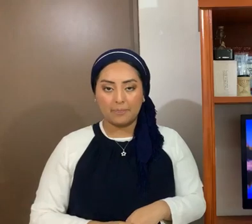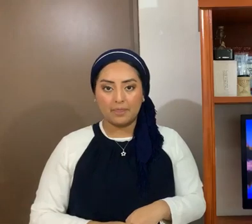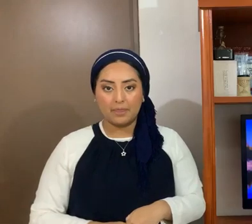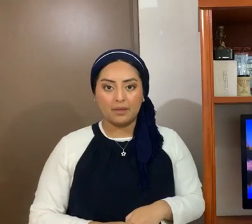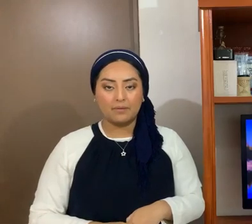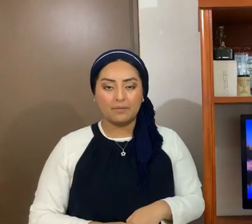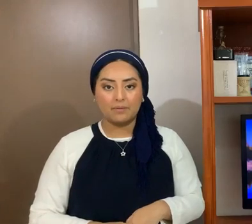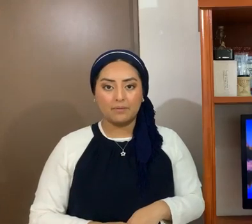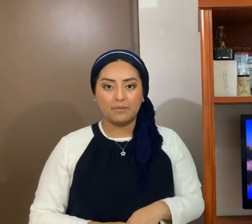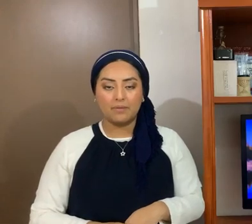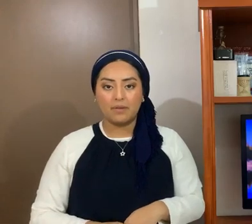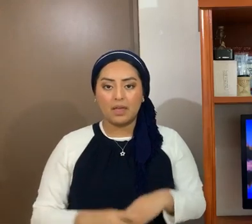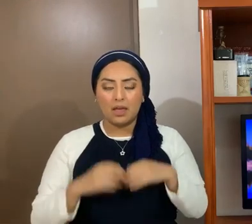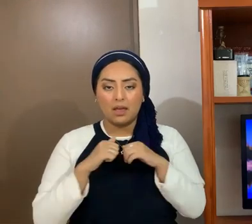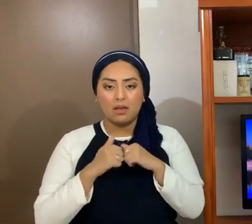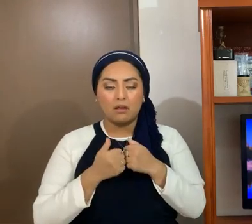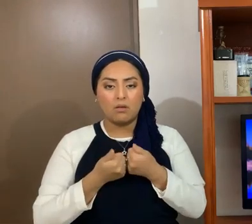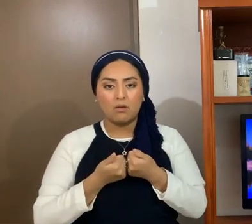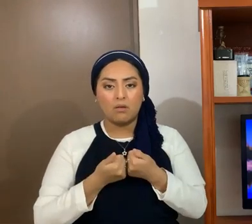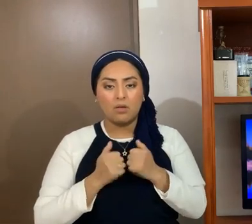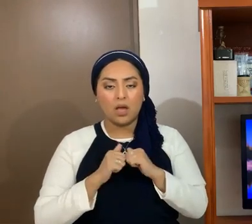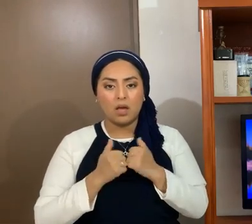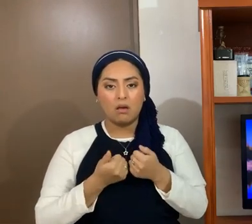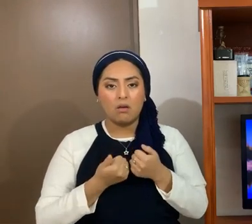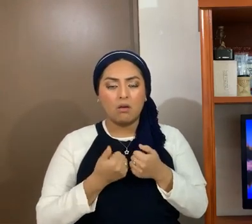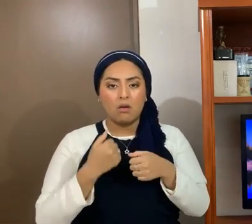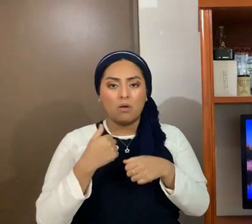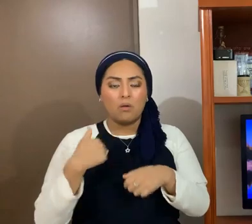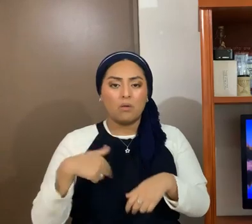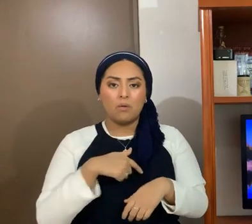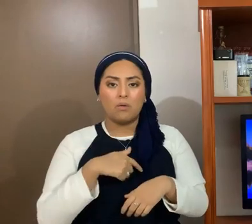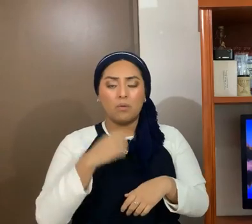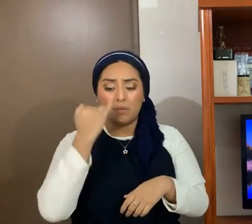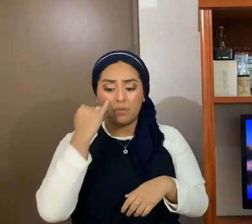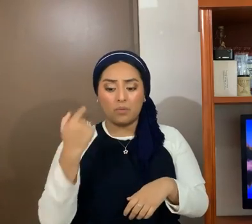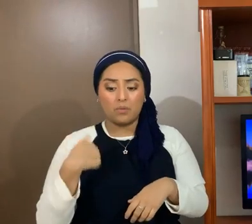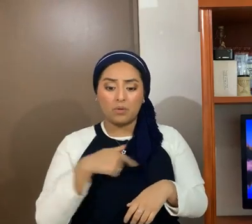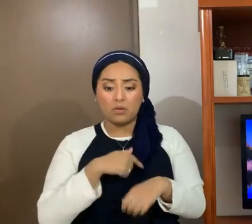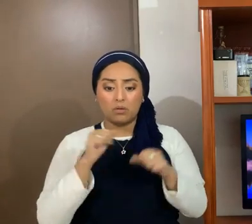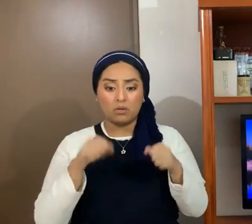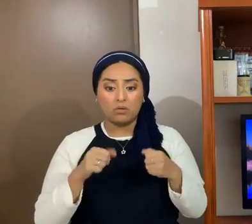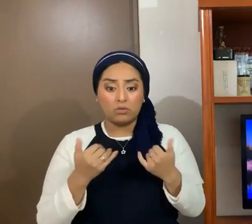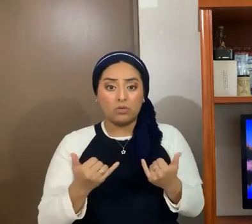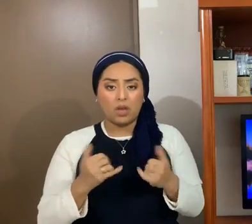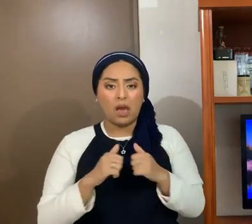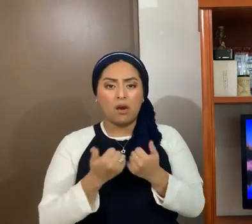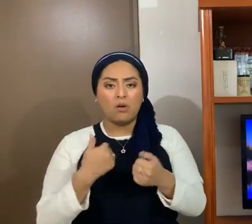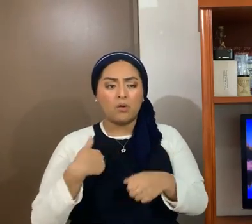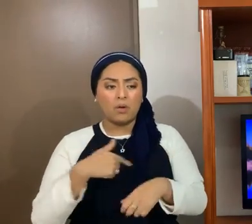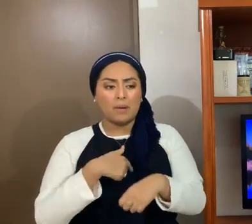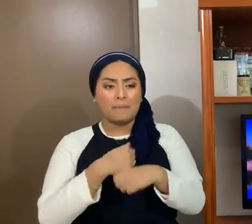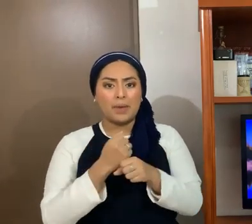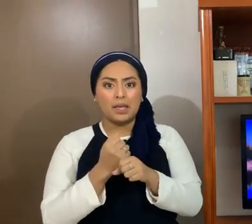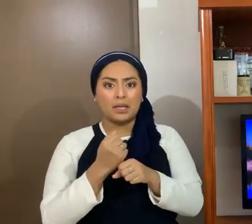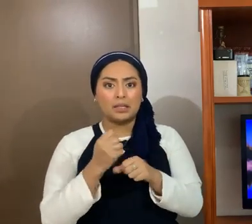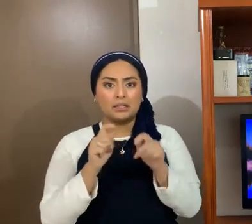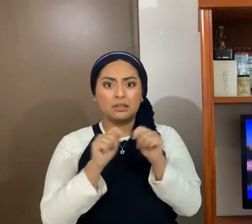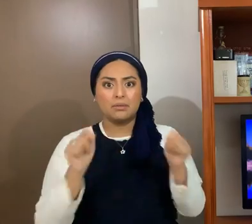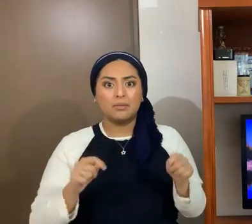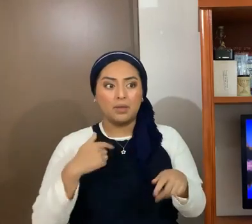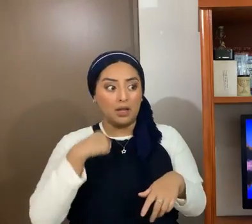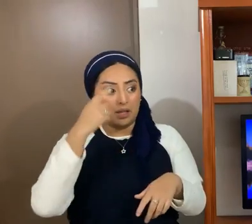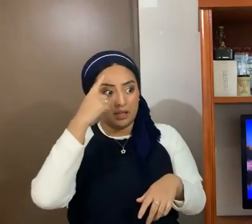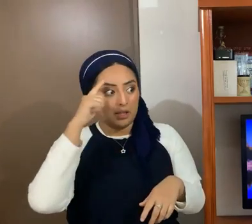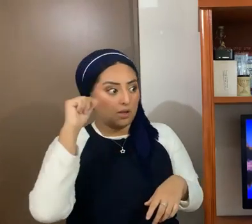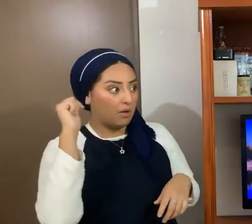13. ¿Cómo construiríamos, si pudiéramos hoy, el templo? Yo me imagino que